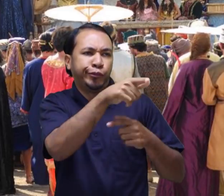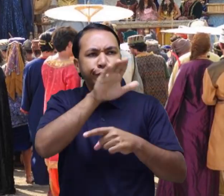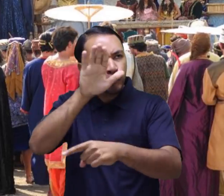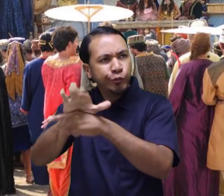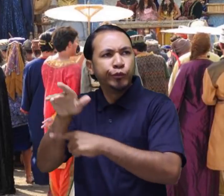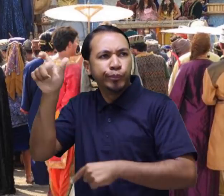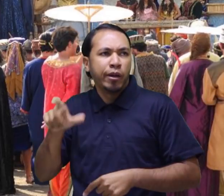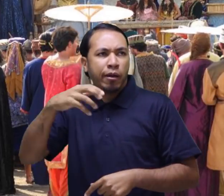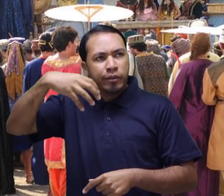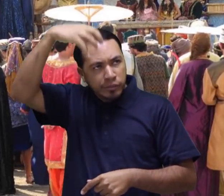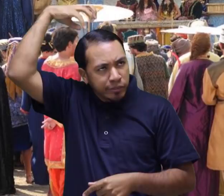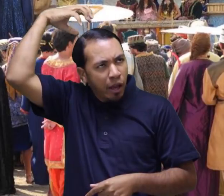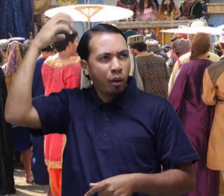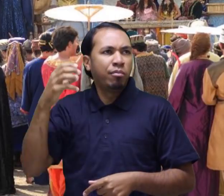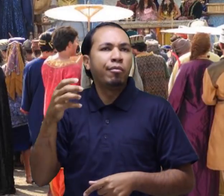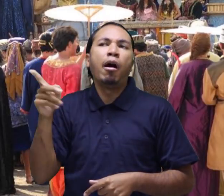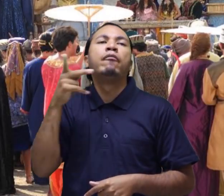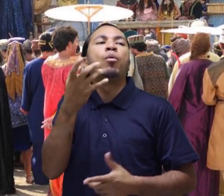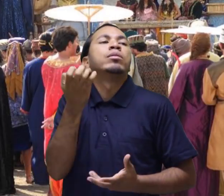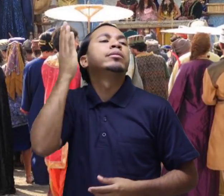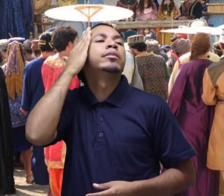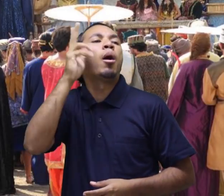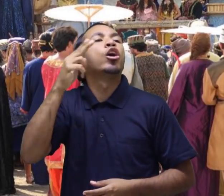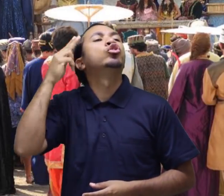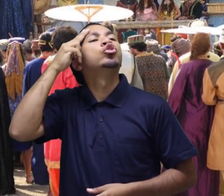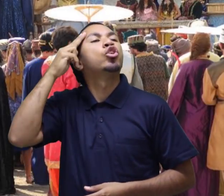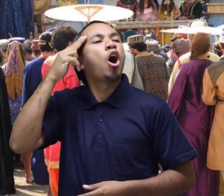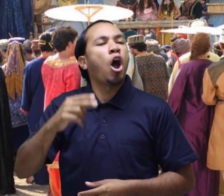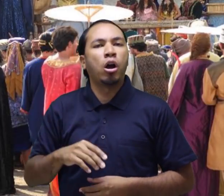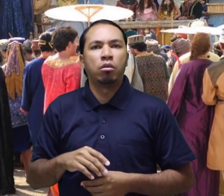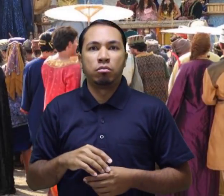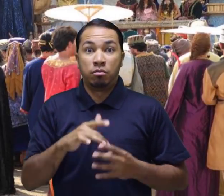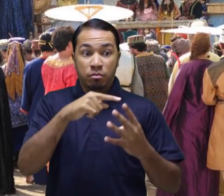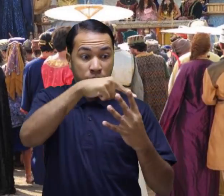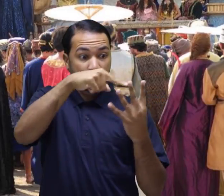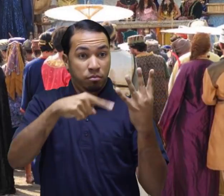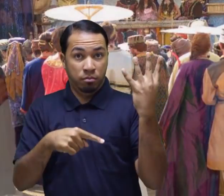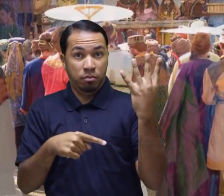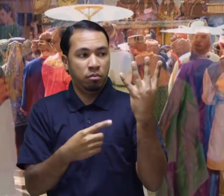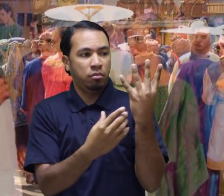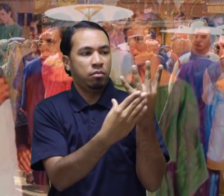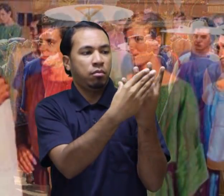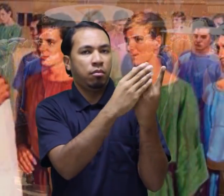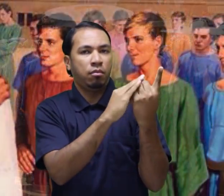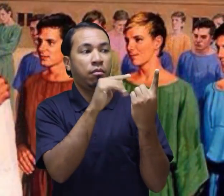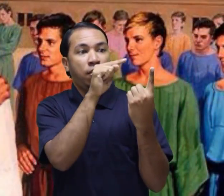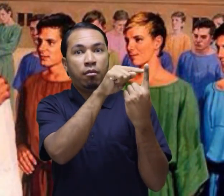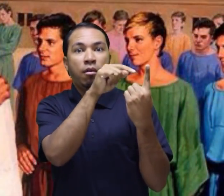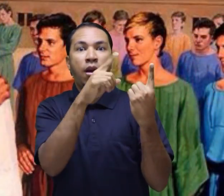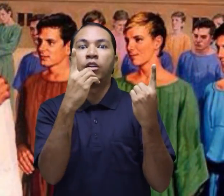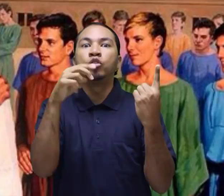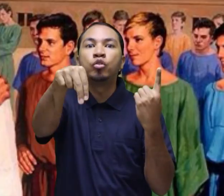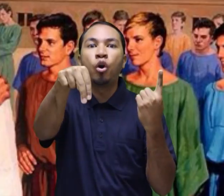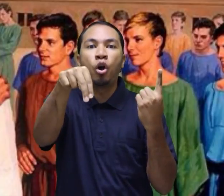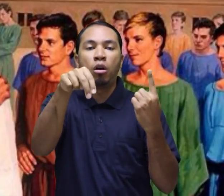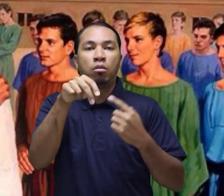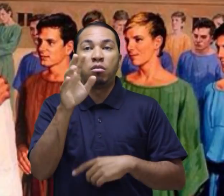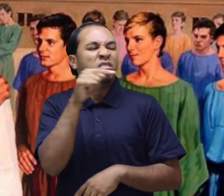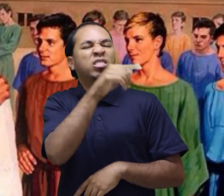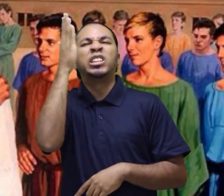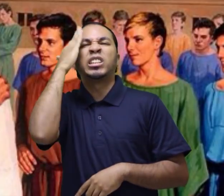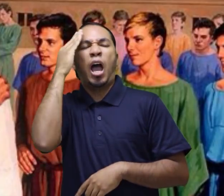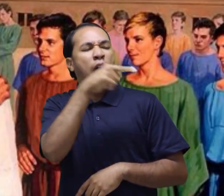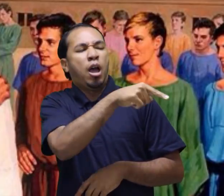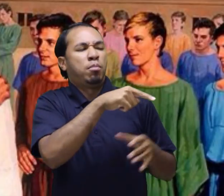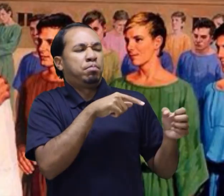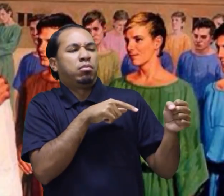Mandaram chamar ele para dizer qual era o significado do sonho. Daniel era do grupo dos 4 jovens